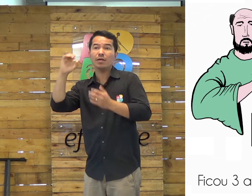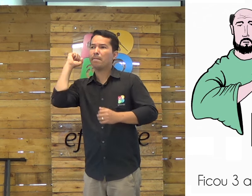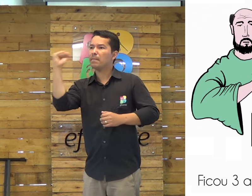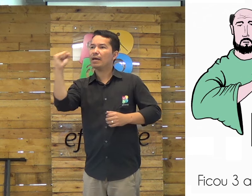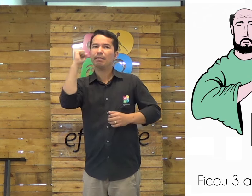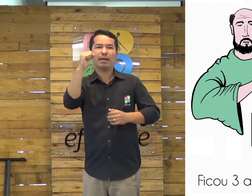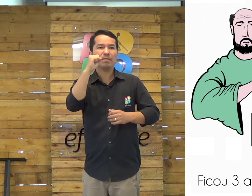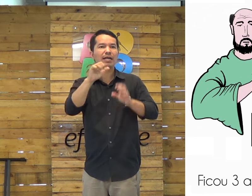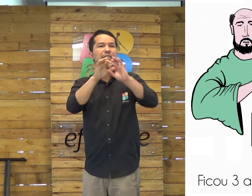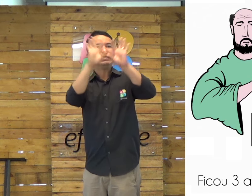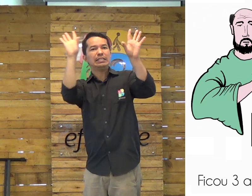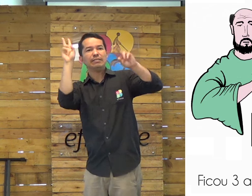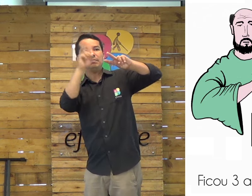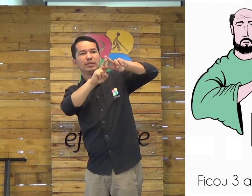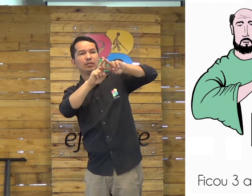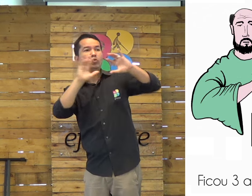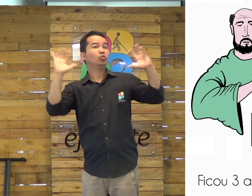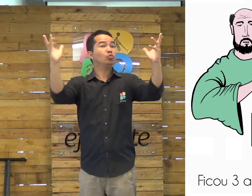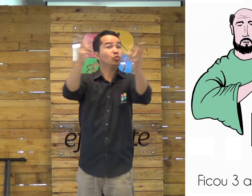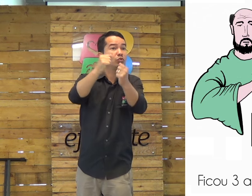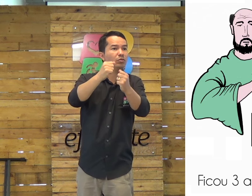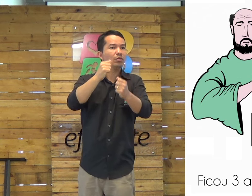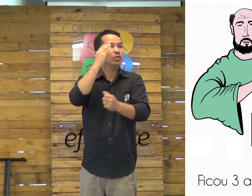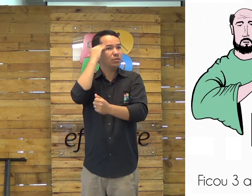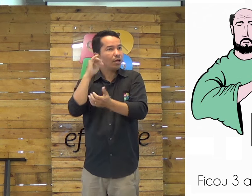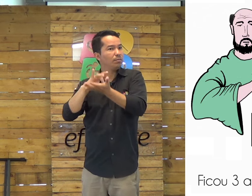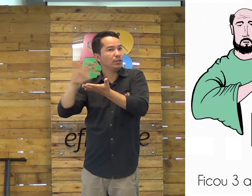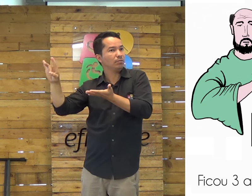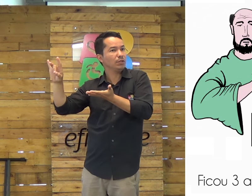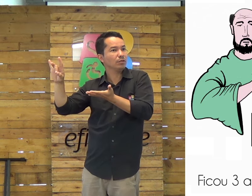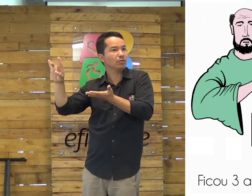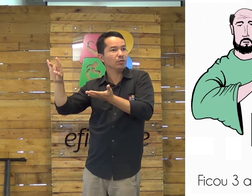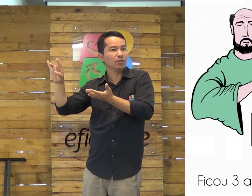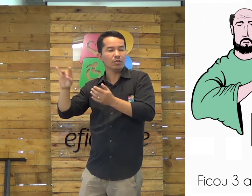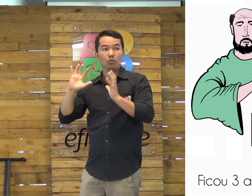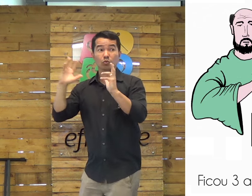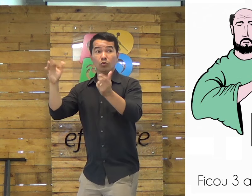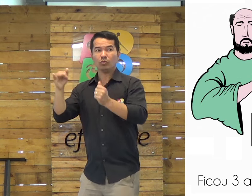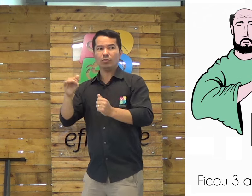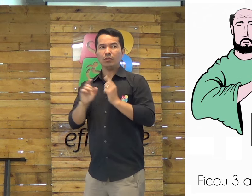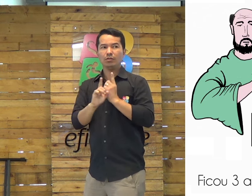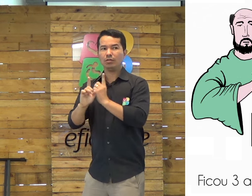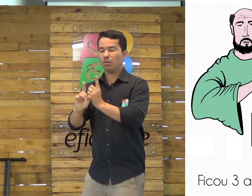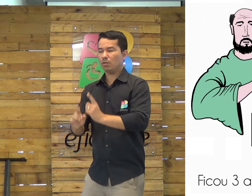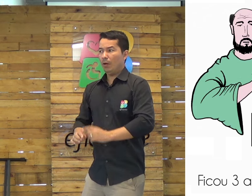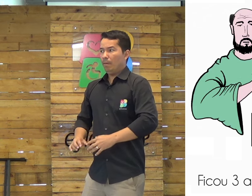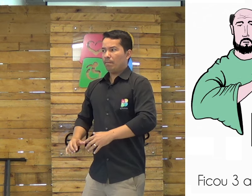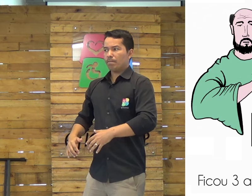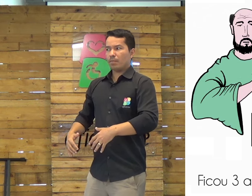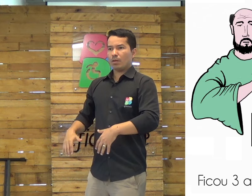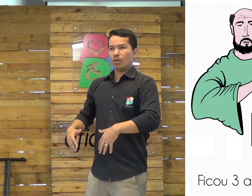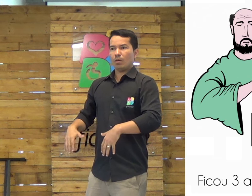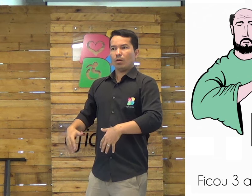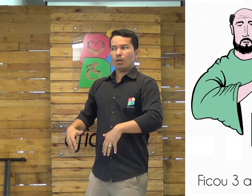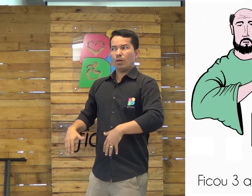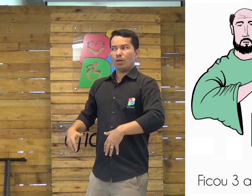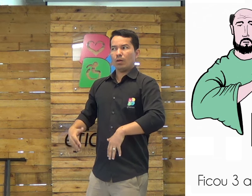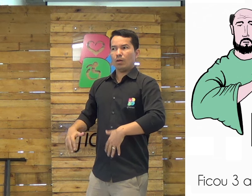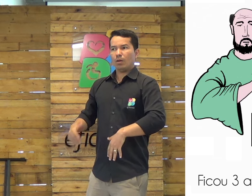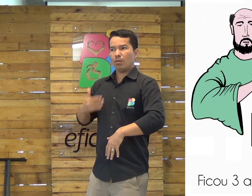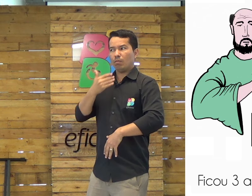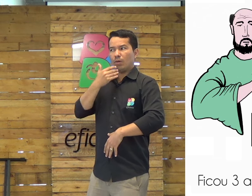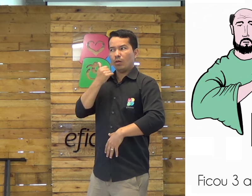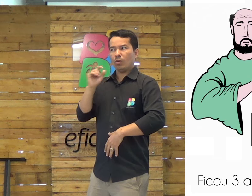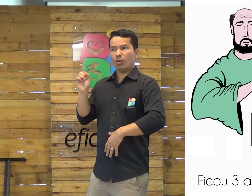dele, eles sabiam que Paulo era, podia ser esse, mas tinha sido inimigo de Deus, e tinha sido inimigo dos cristãos. Os discípulos ficaram